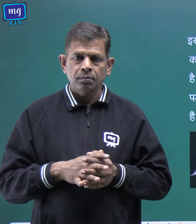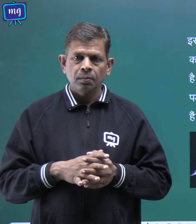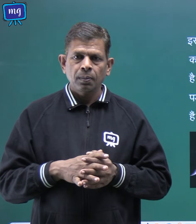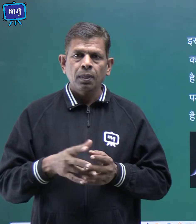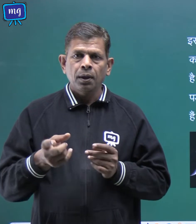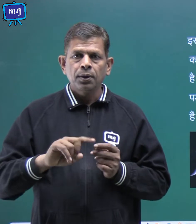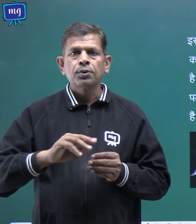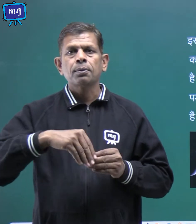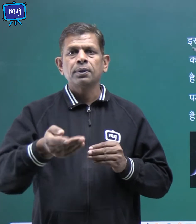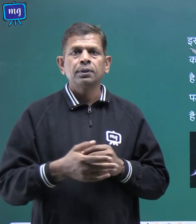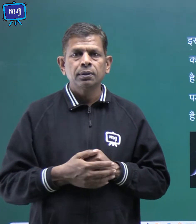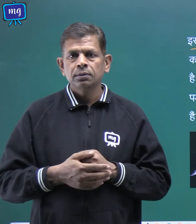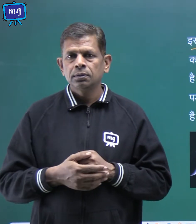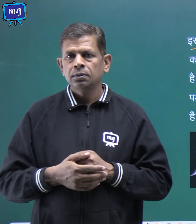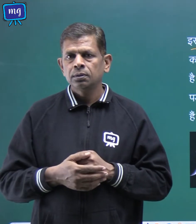इसके पश्चात